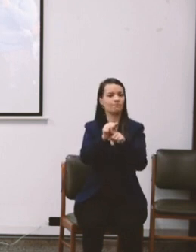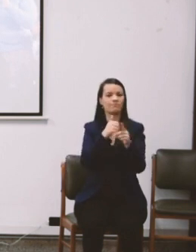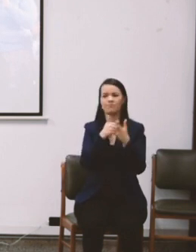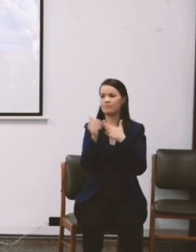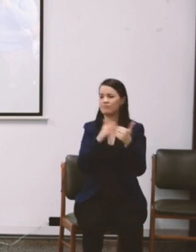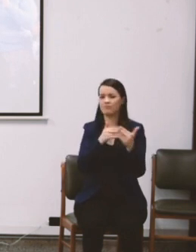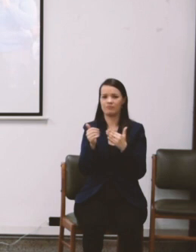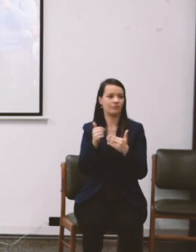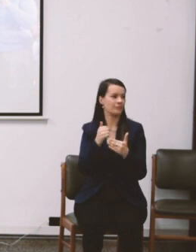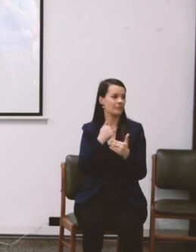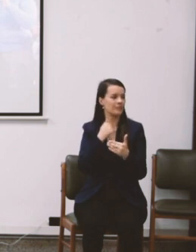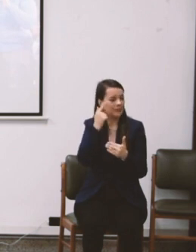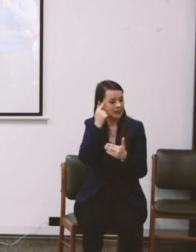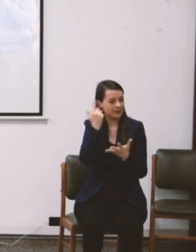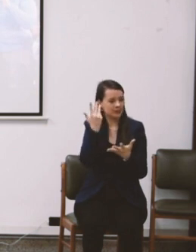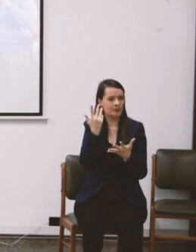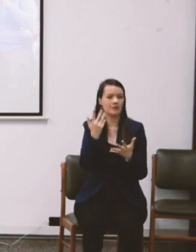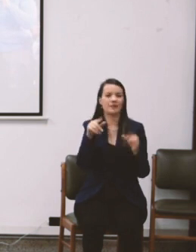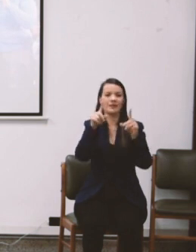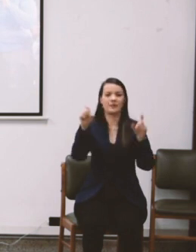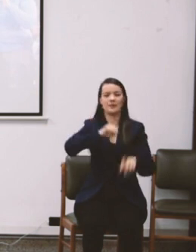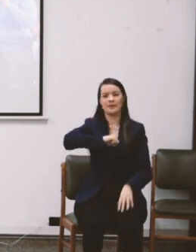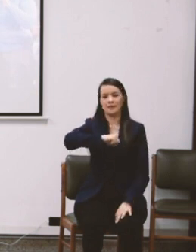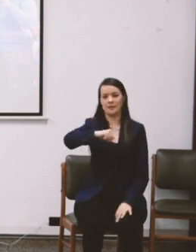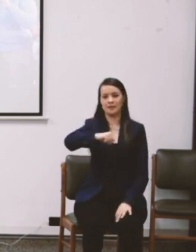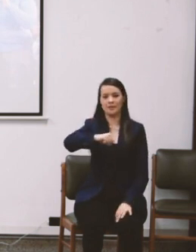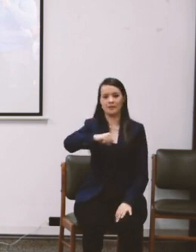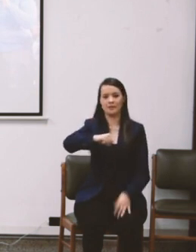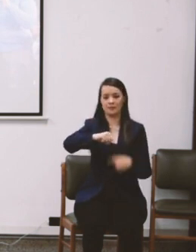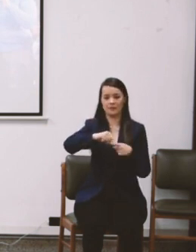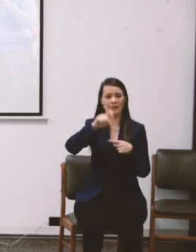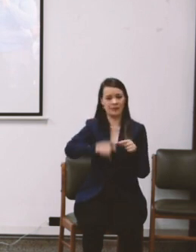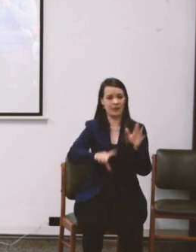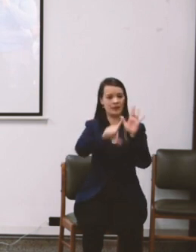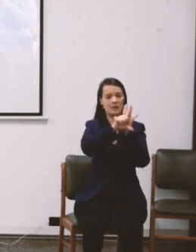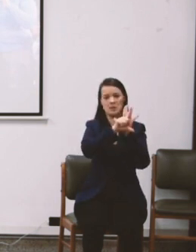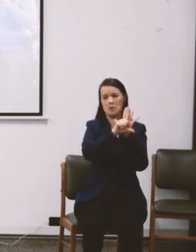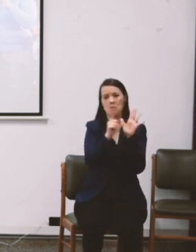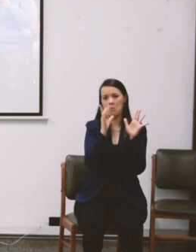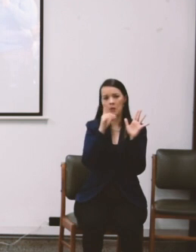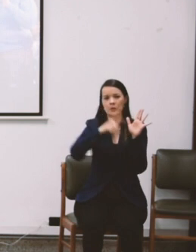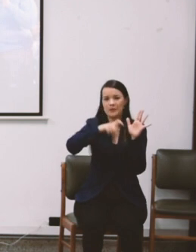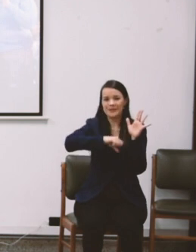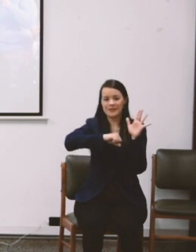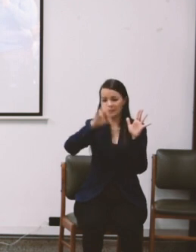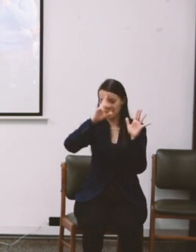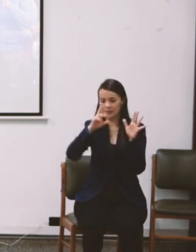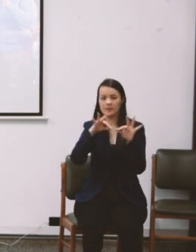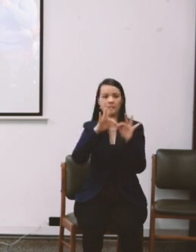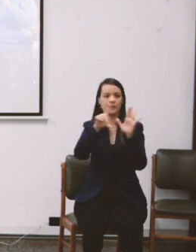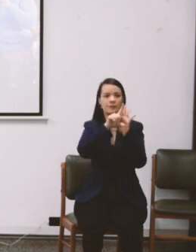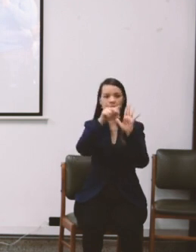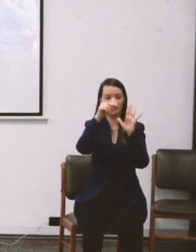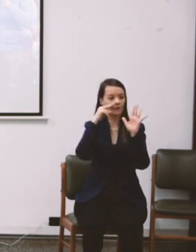independientemente, porque yo sigo convencido que hay un asunto del tema de los derechos que no necesariamente tiene que pasar por las leyes. Si bien es importante conocer las leyes,